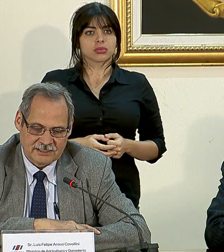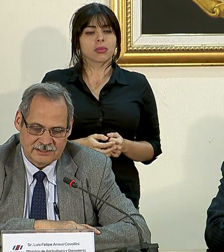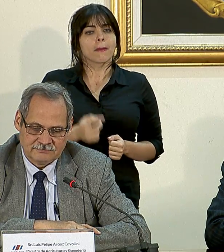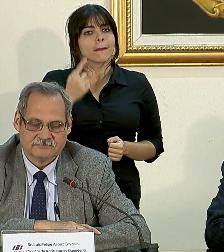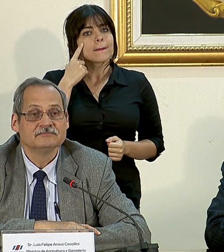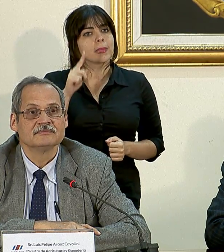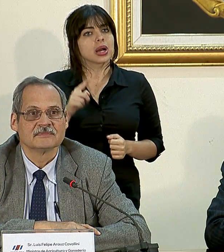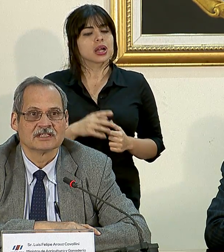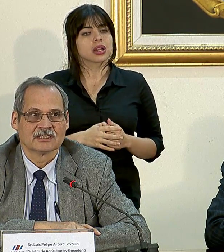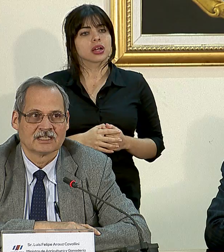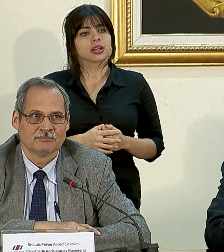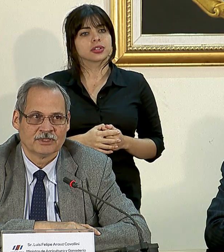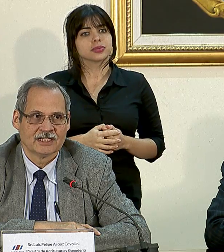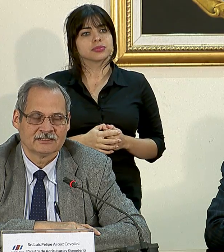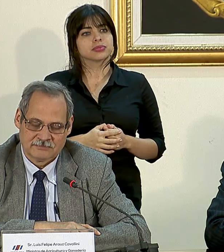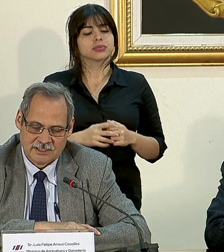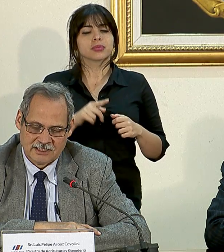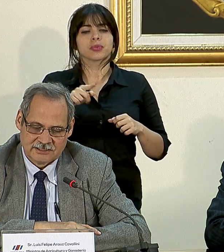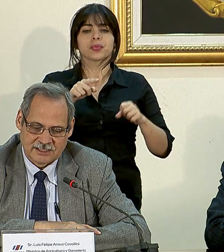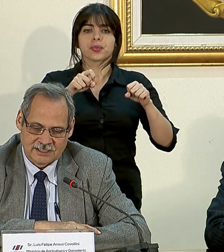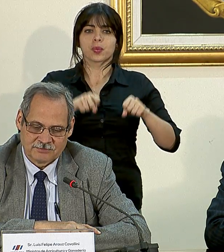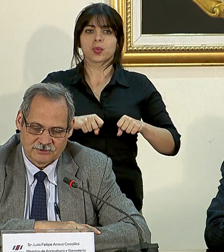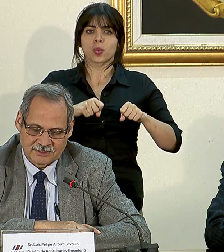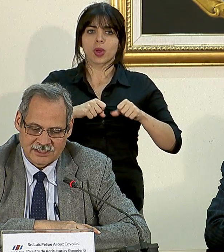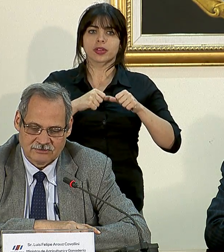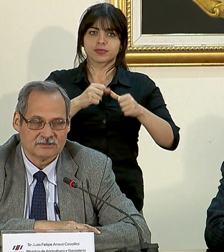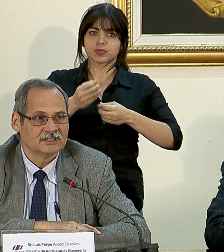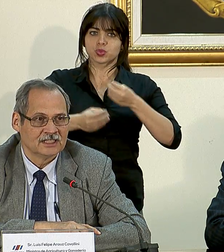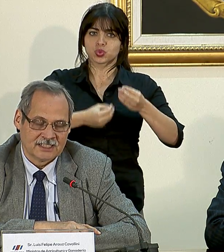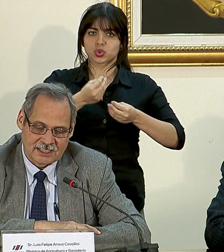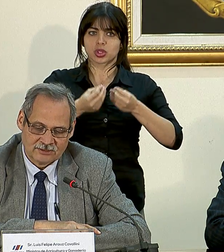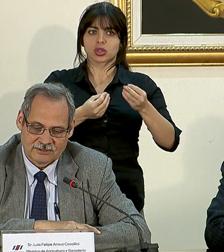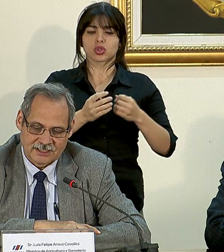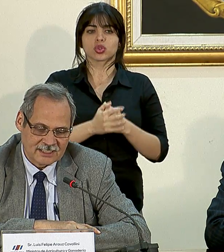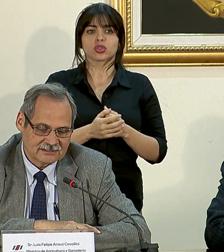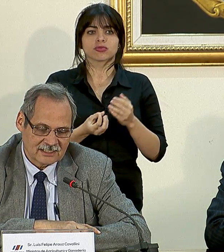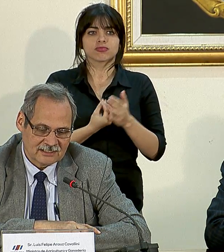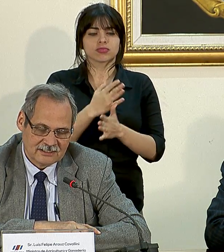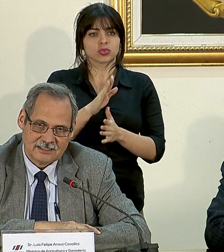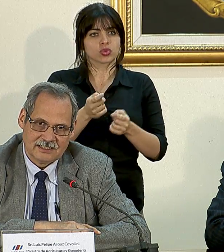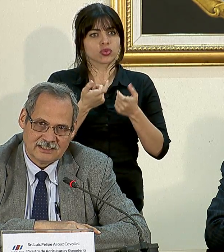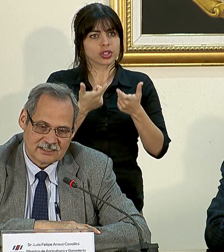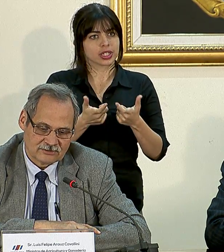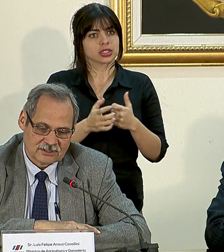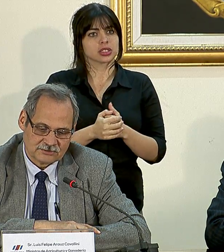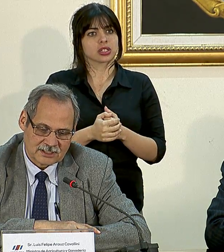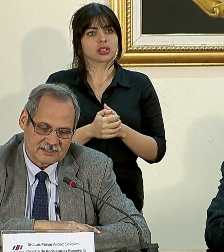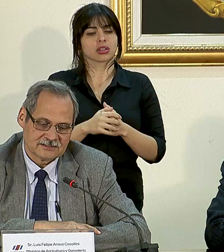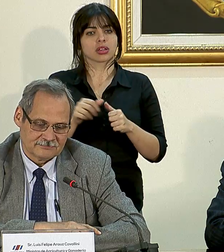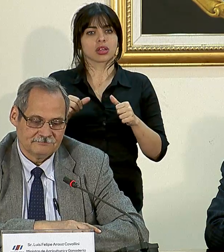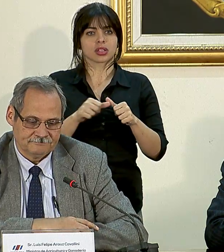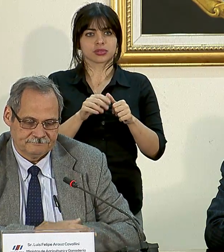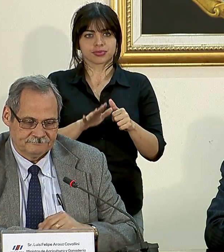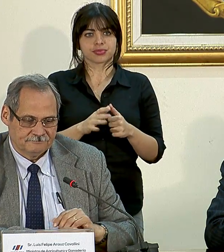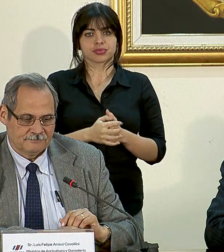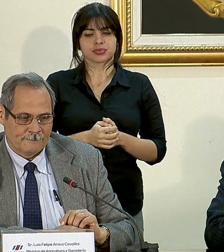para que puedan seguir produciendo y generando riqueza en las zonas